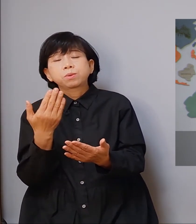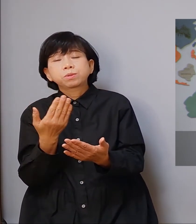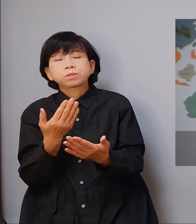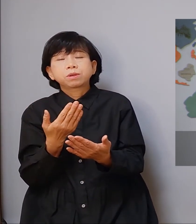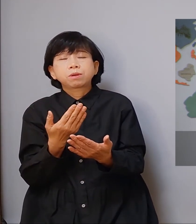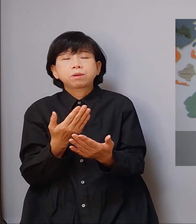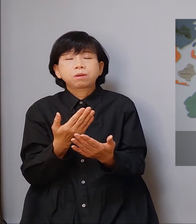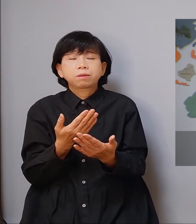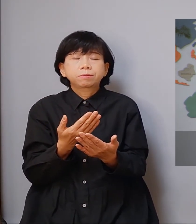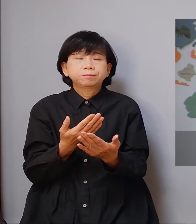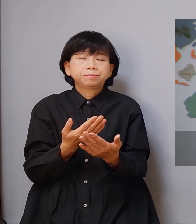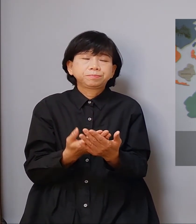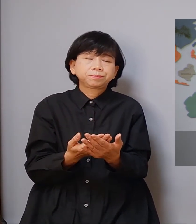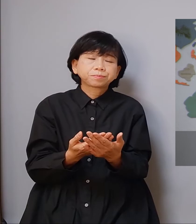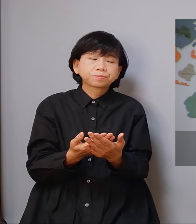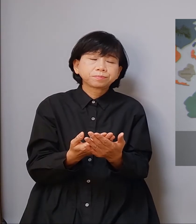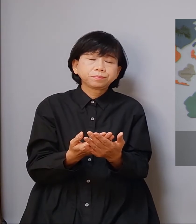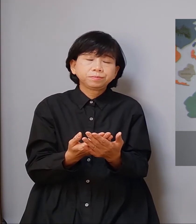되소서.